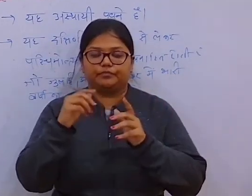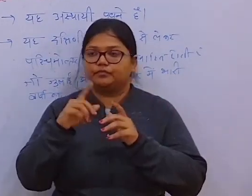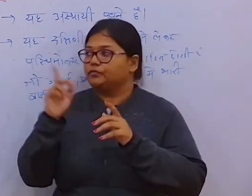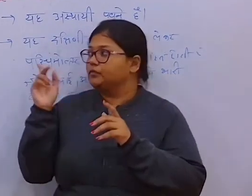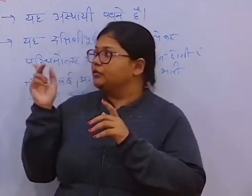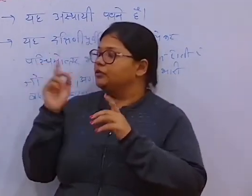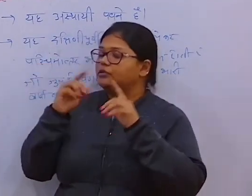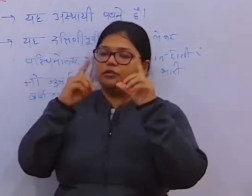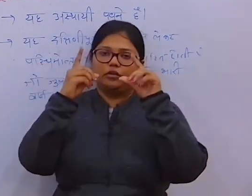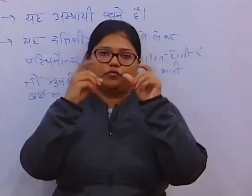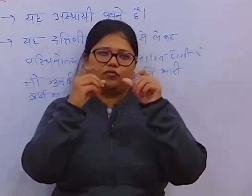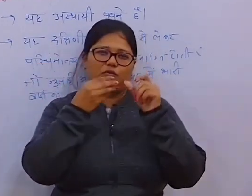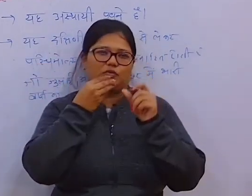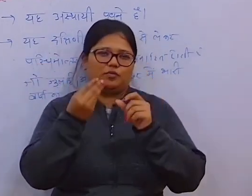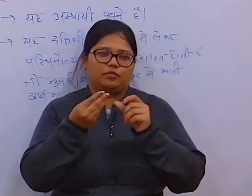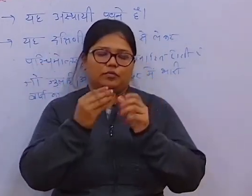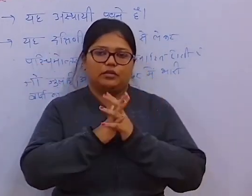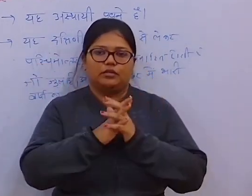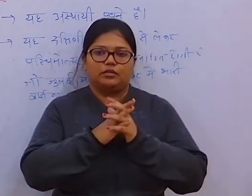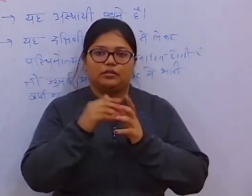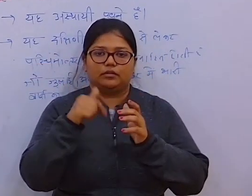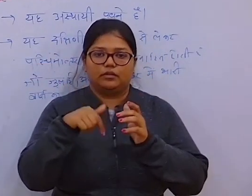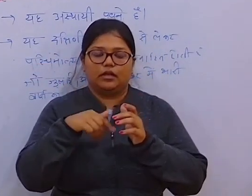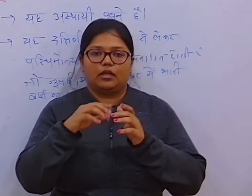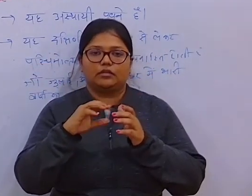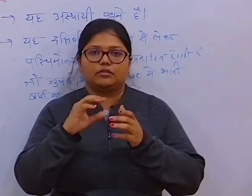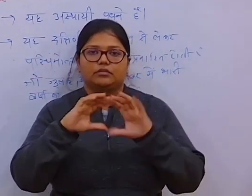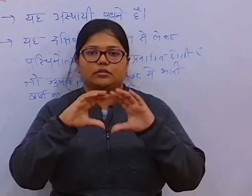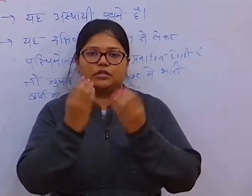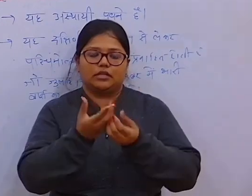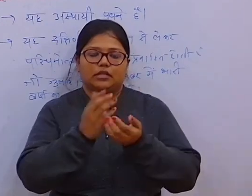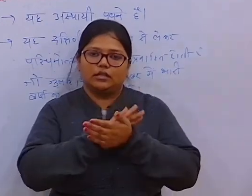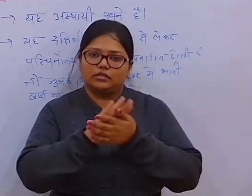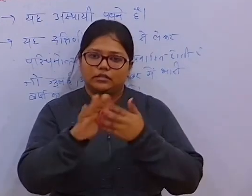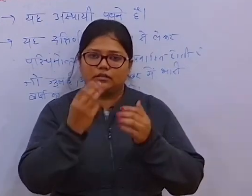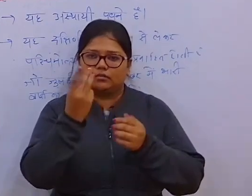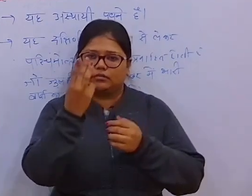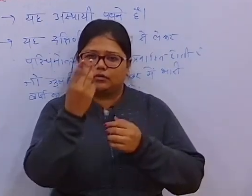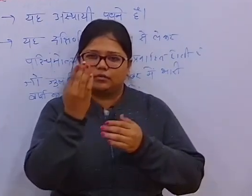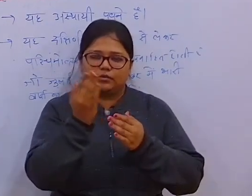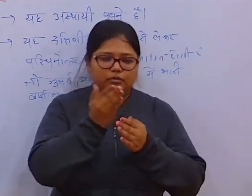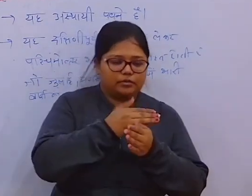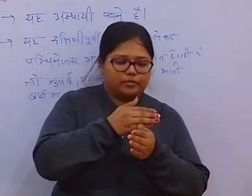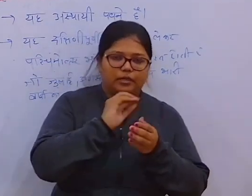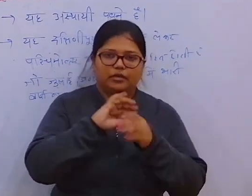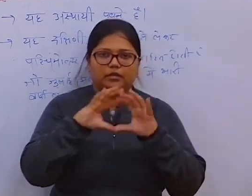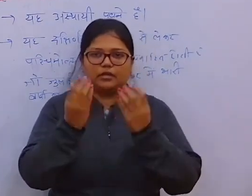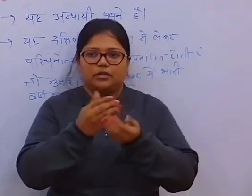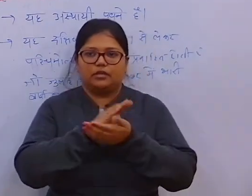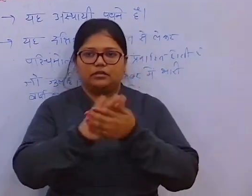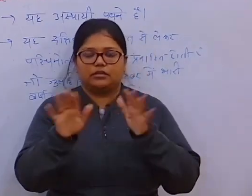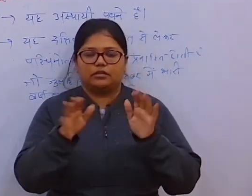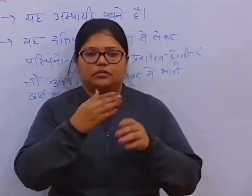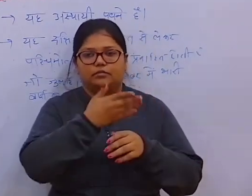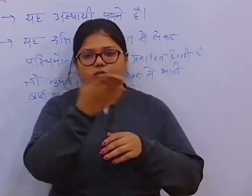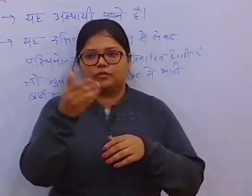ऑफ करती हूँ, 3 मिनट पहले मैं छोड़ रही हूँ, ठीक है। तो चलो, गुड नाइट।